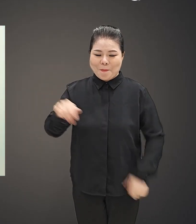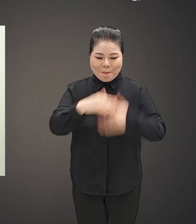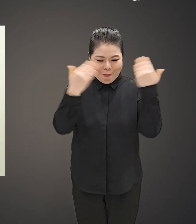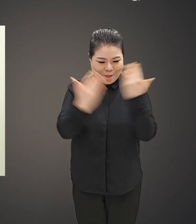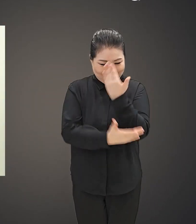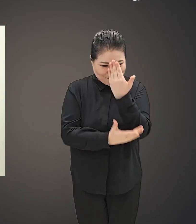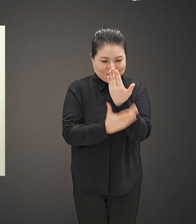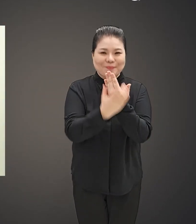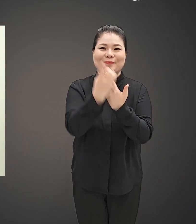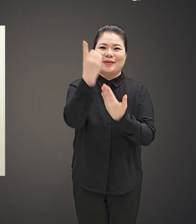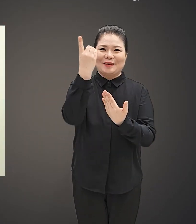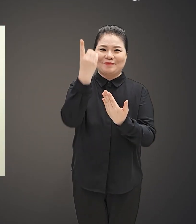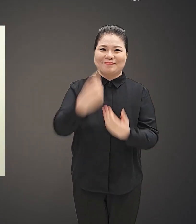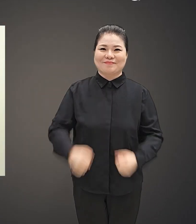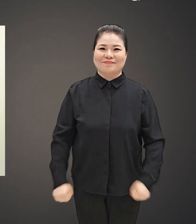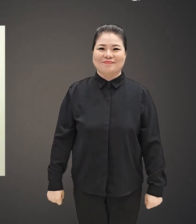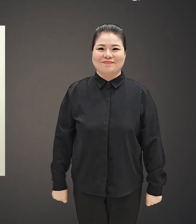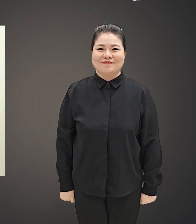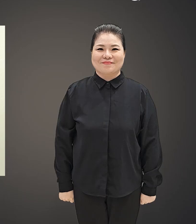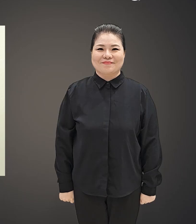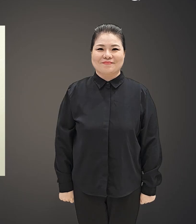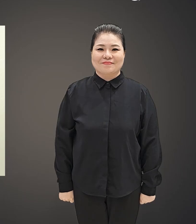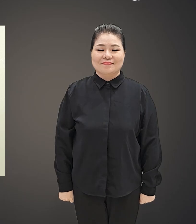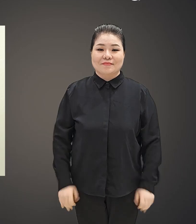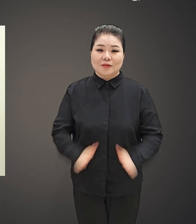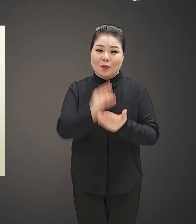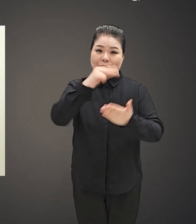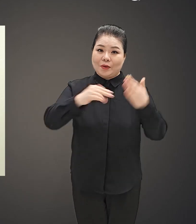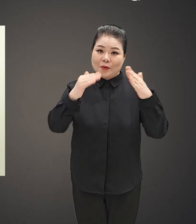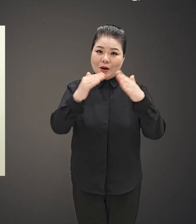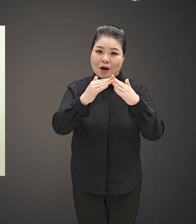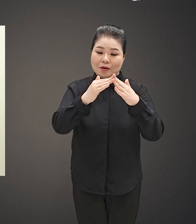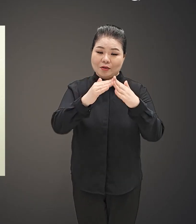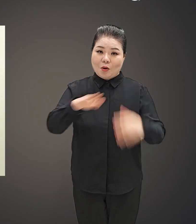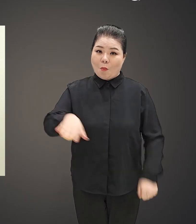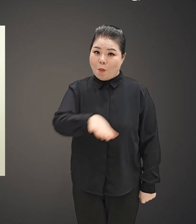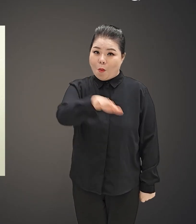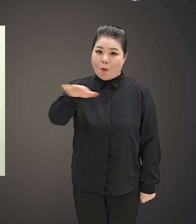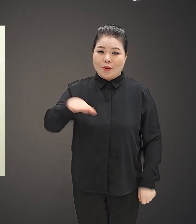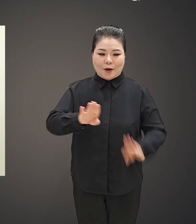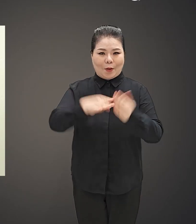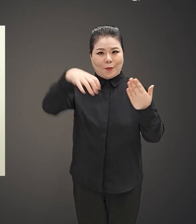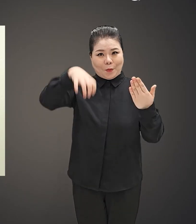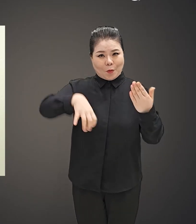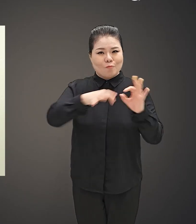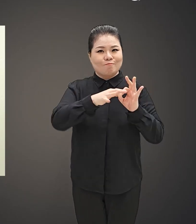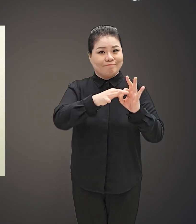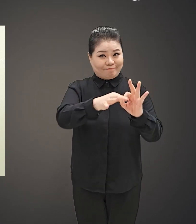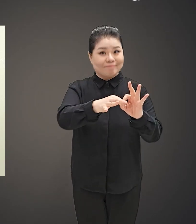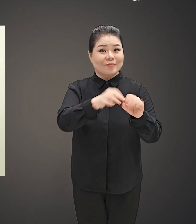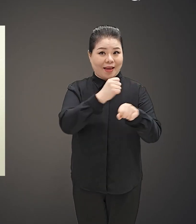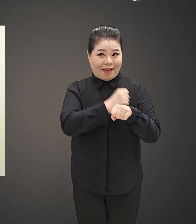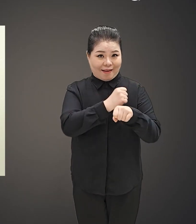궁극적으로는 그 모든 일이 하나로 수렴된다. 도서관을 모두에게 열린 공간으로 계속 유지하는